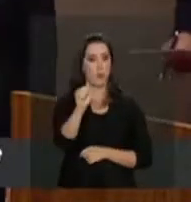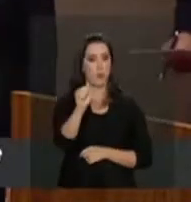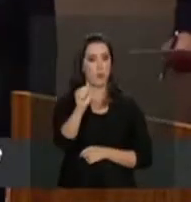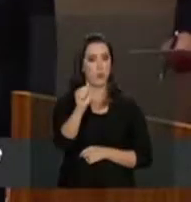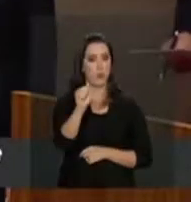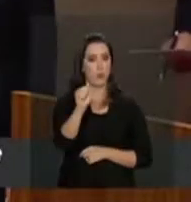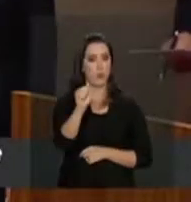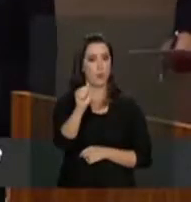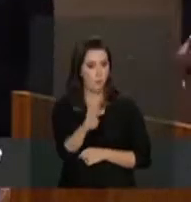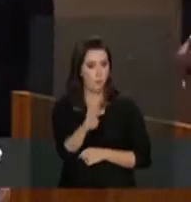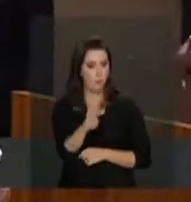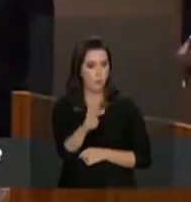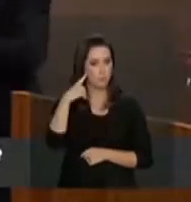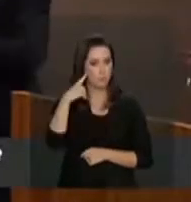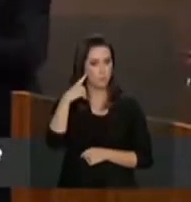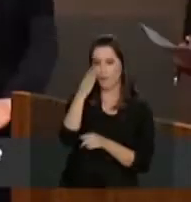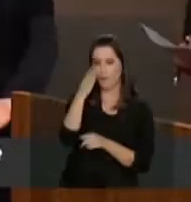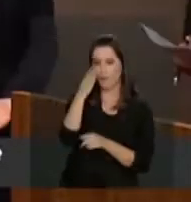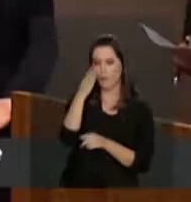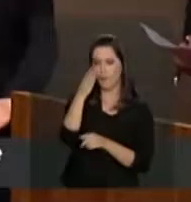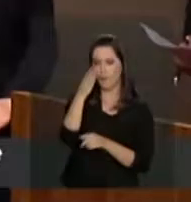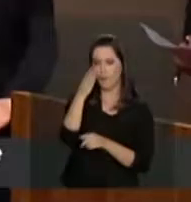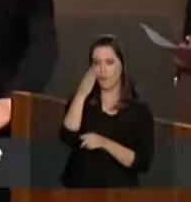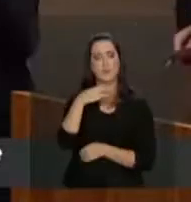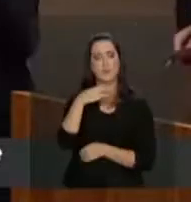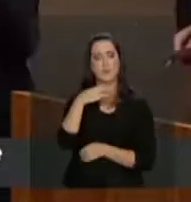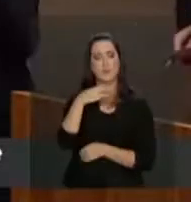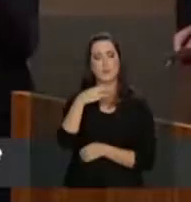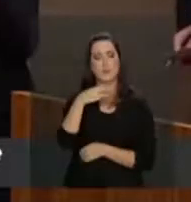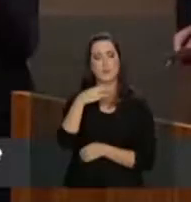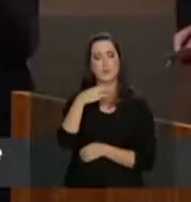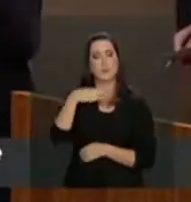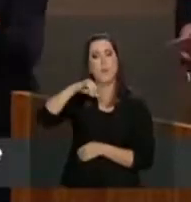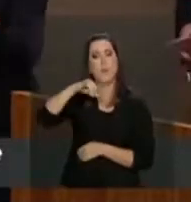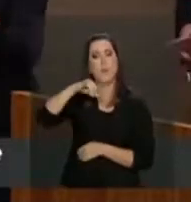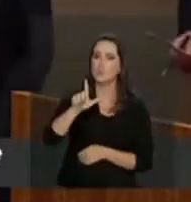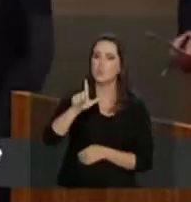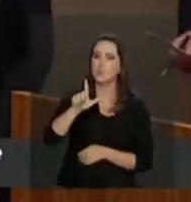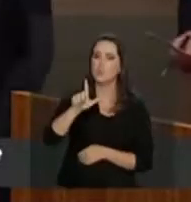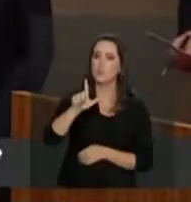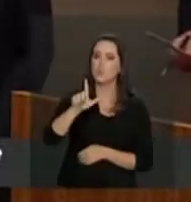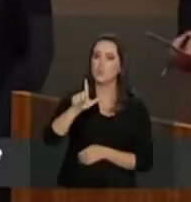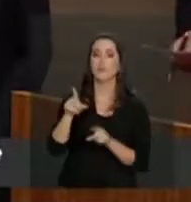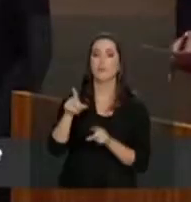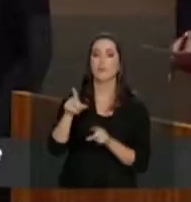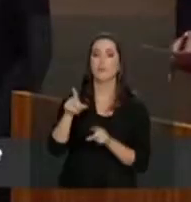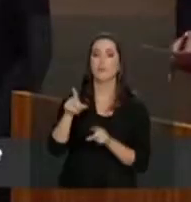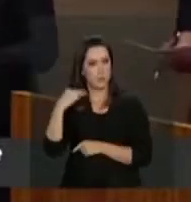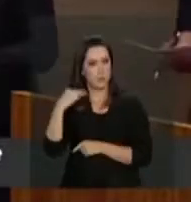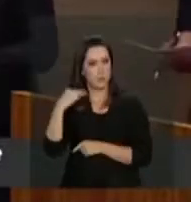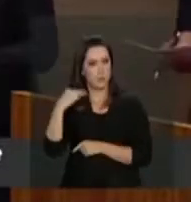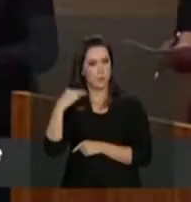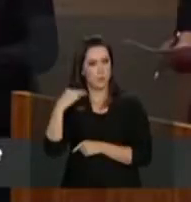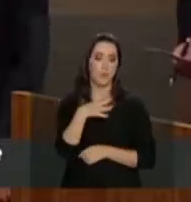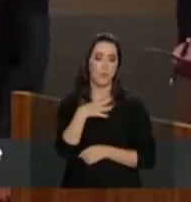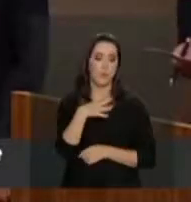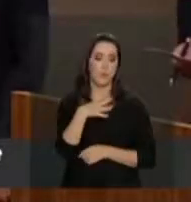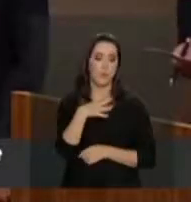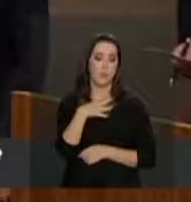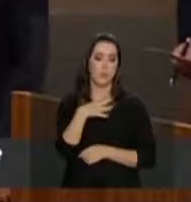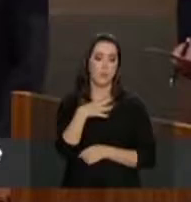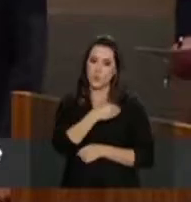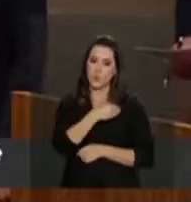Brasil. Também agradeço a minha esposa Michele, meus filhos e minha filha,